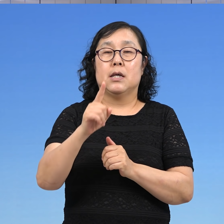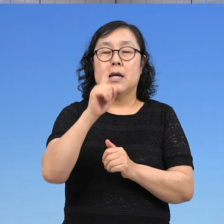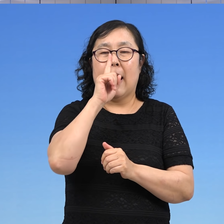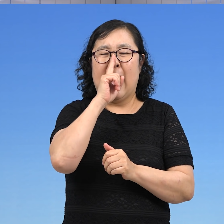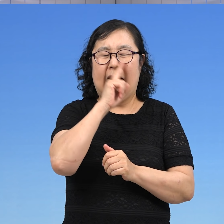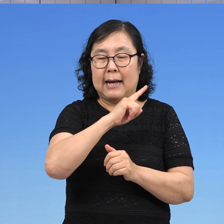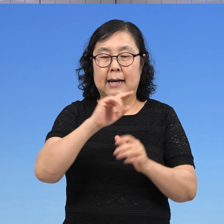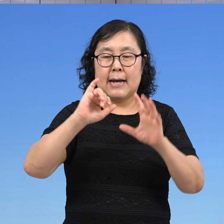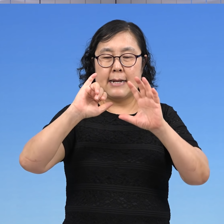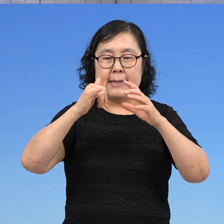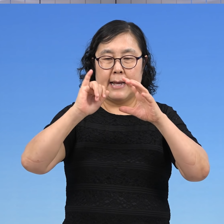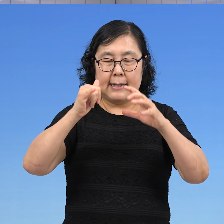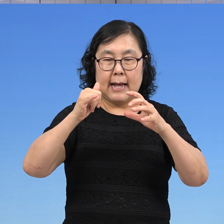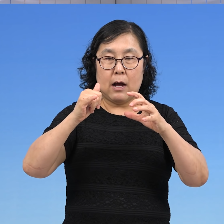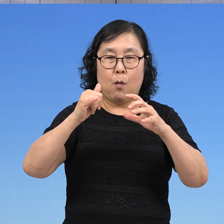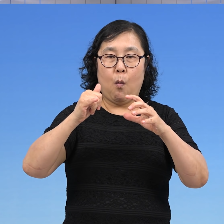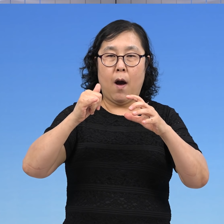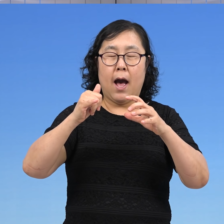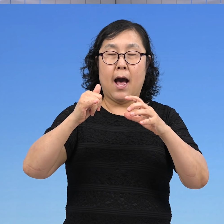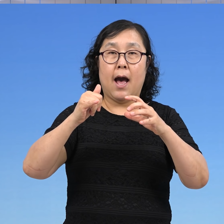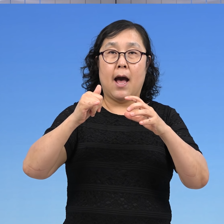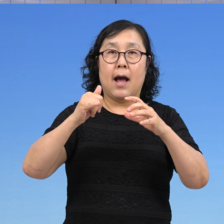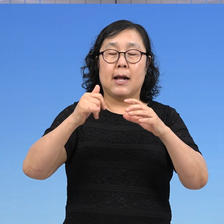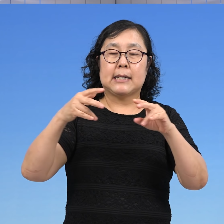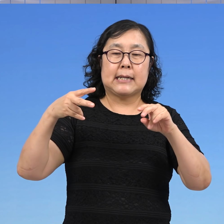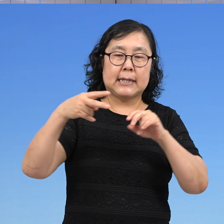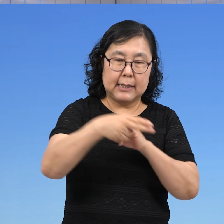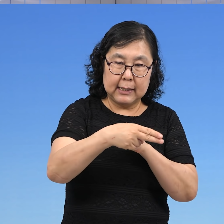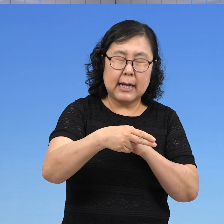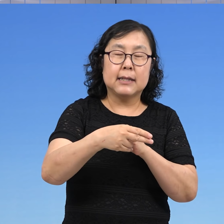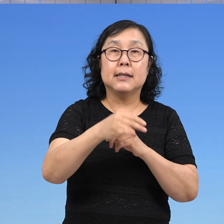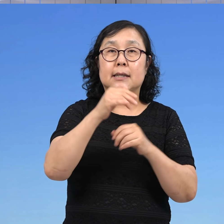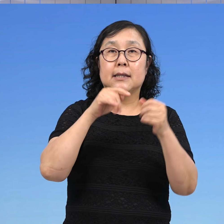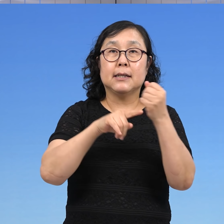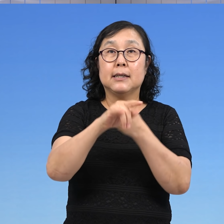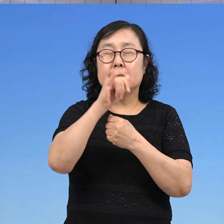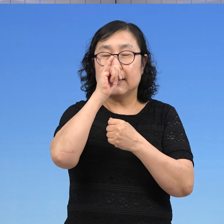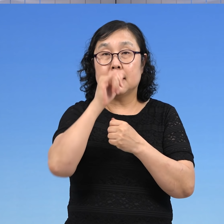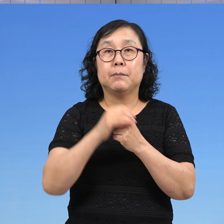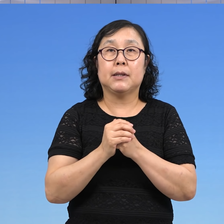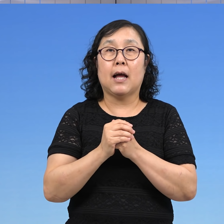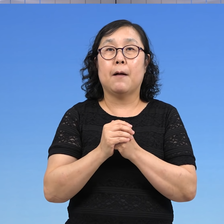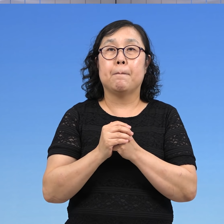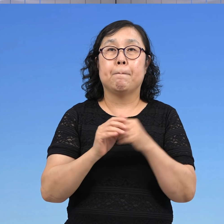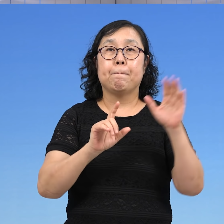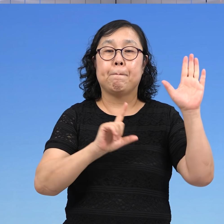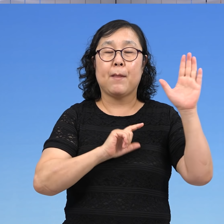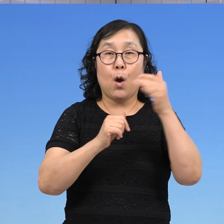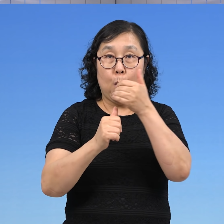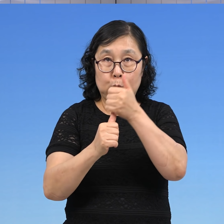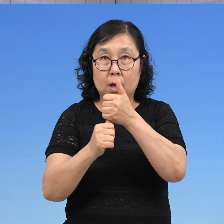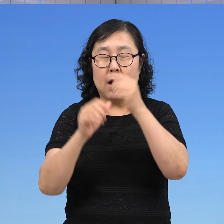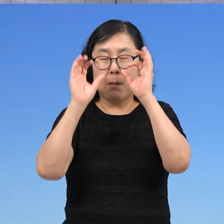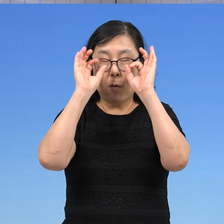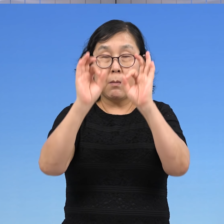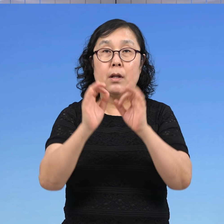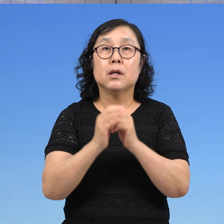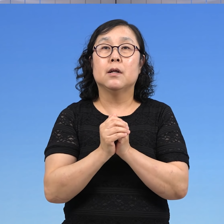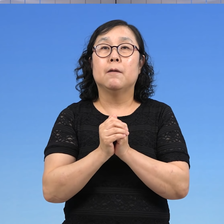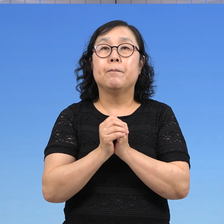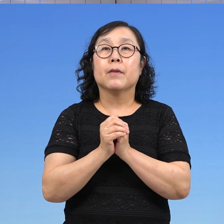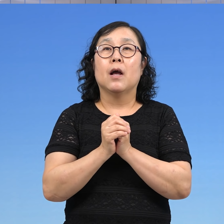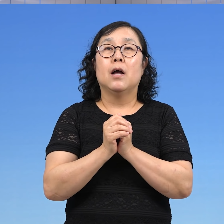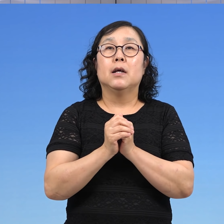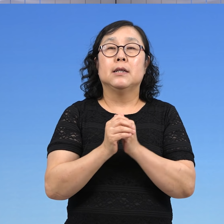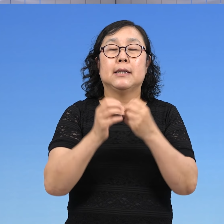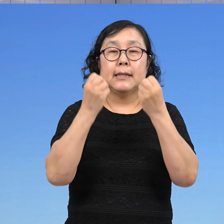세상과의 단전에 의미가 담겨져 있다는 사실입니다 요 수와 24 장애 보면은 후대 이뇨 수 1 2